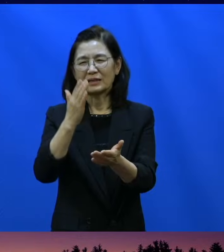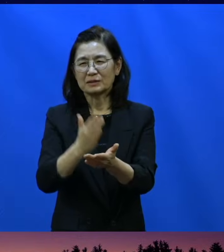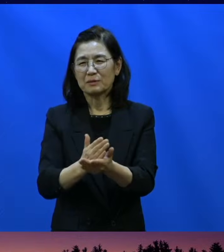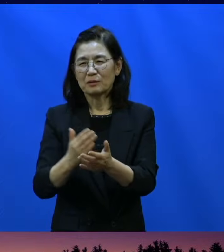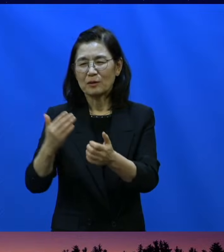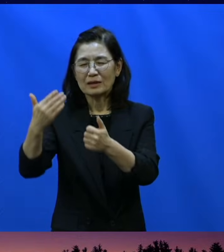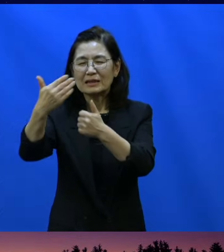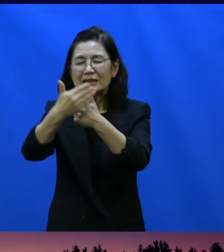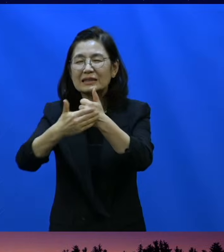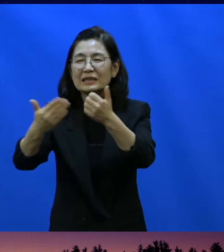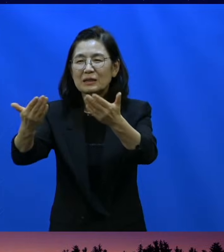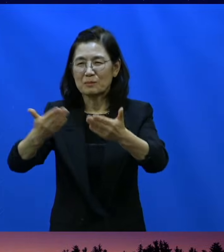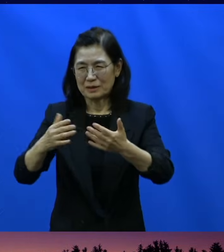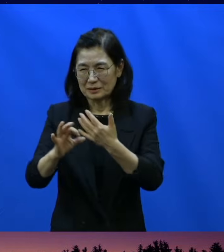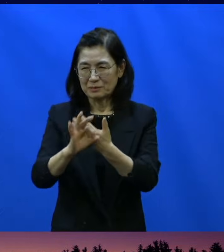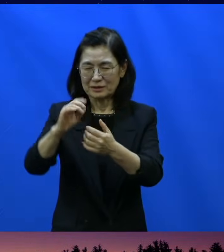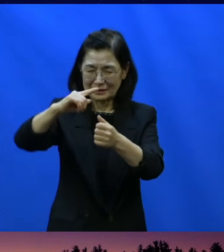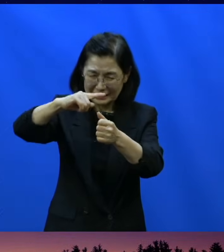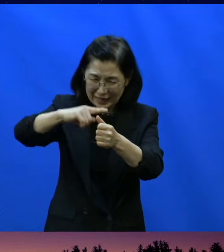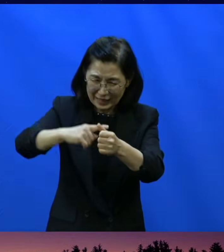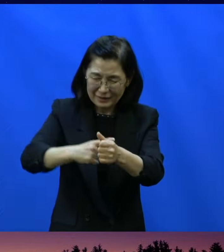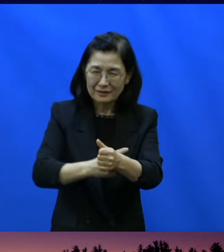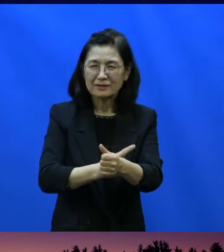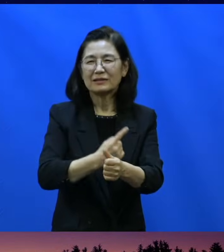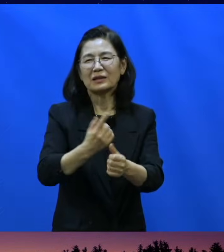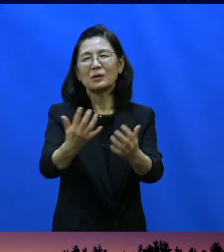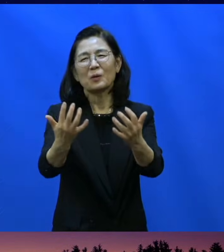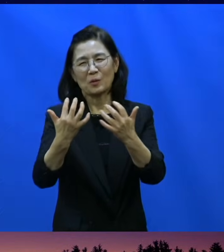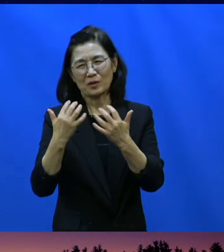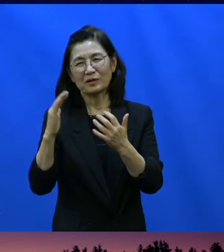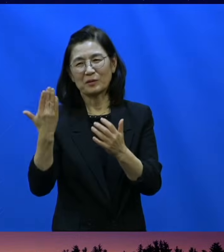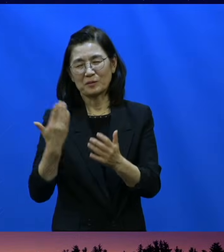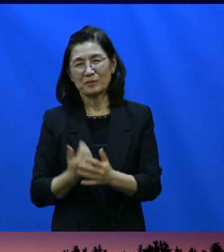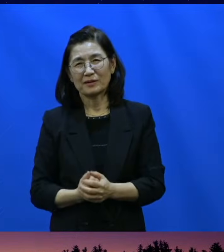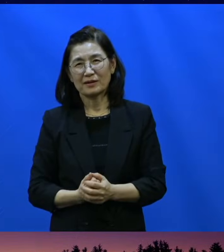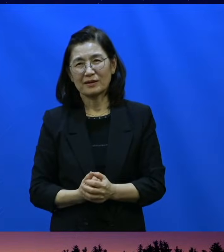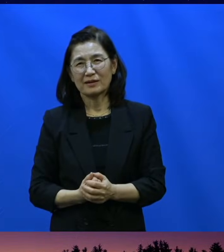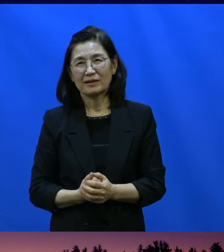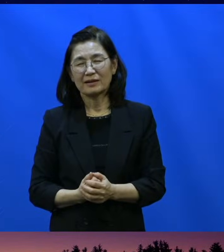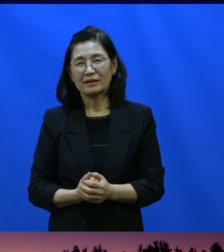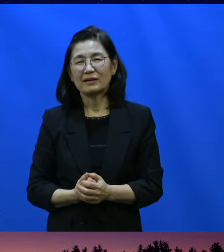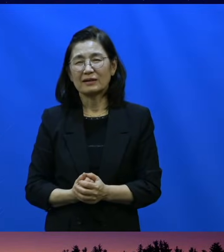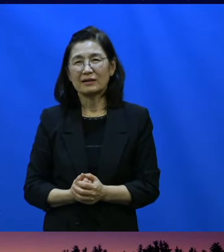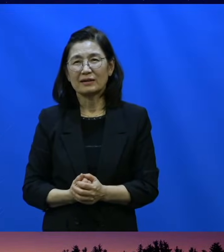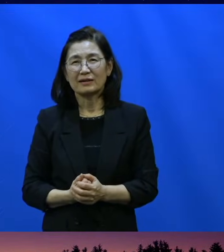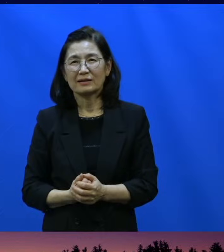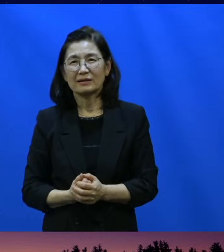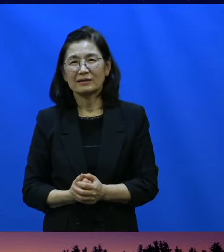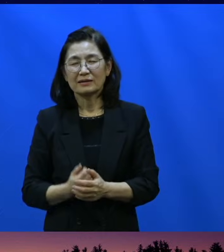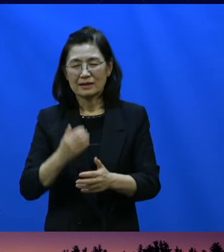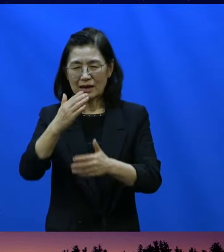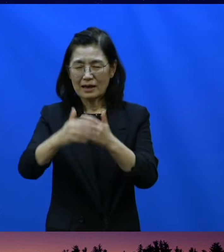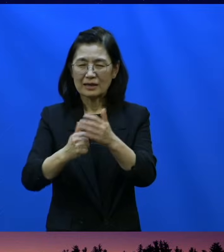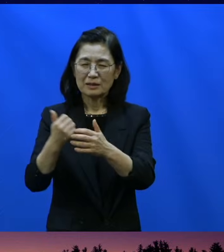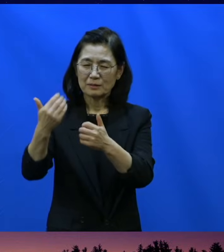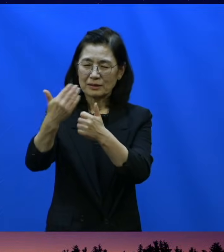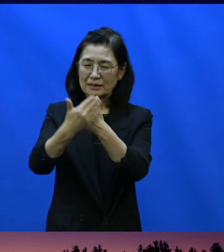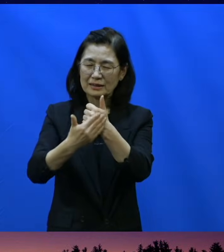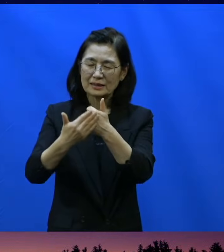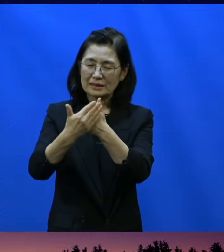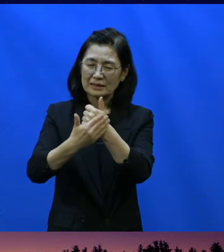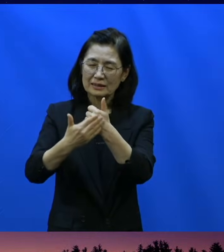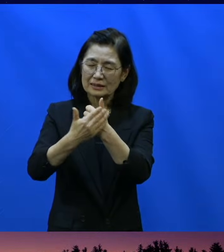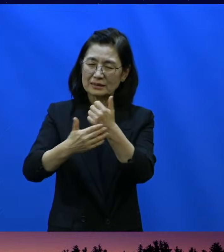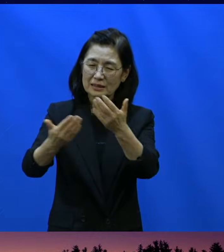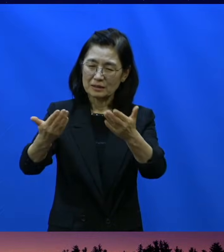돼요. 여러분, 은혜가 우리 안에 생명을 춤추게 하고 즐거움을 넘치게 하고